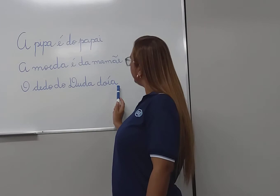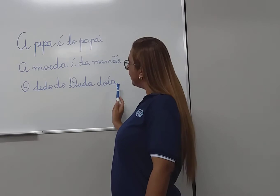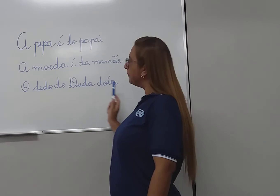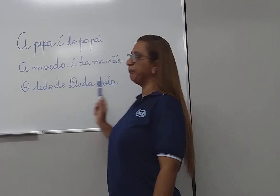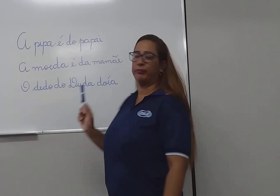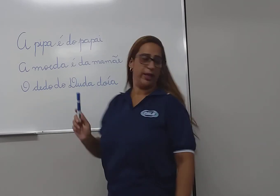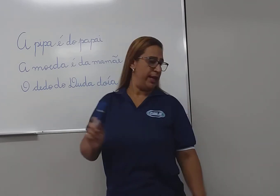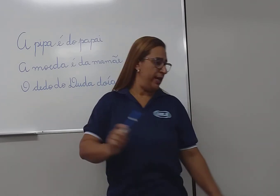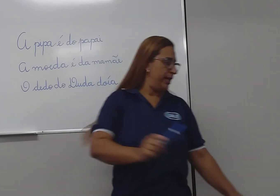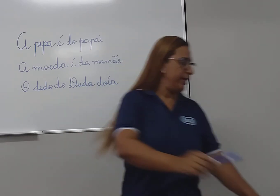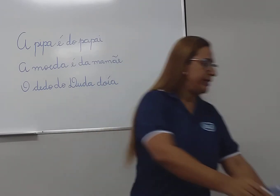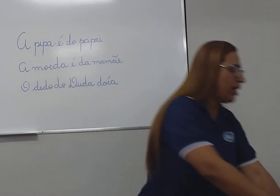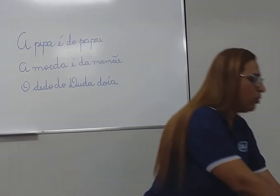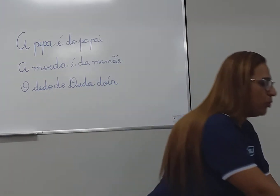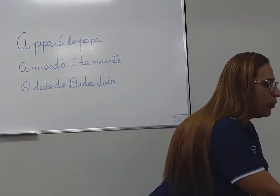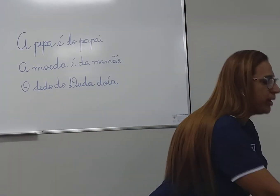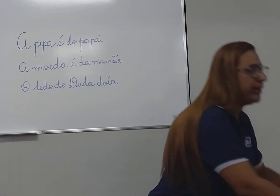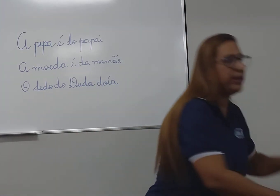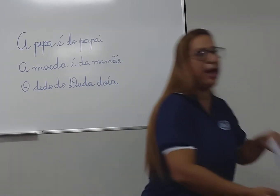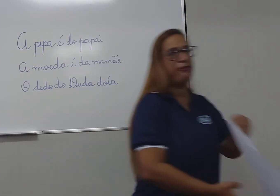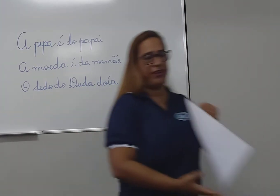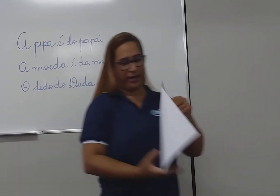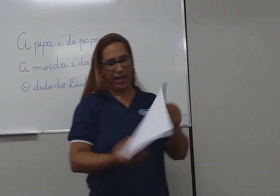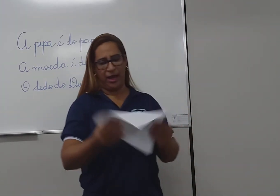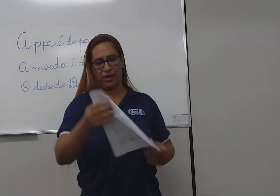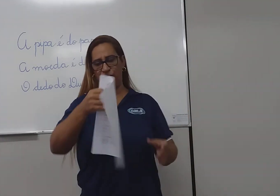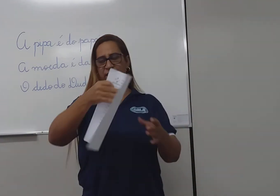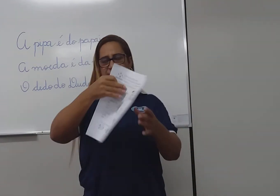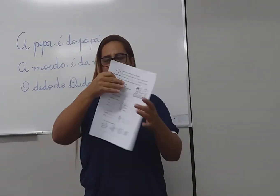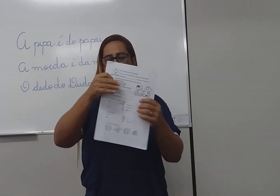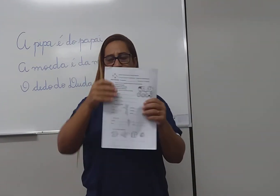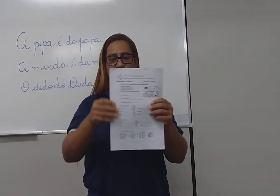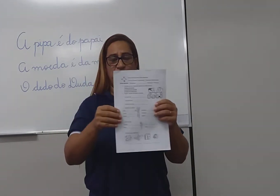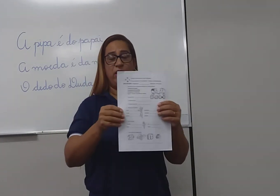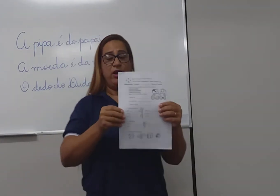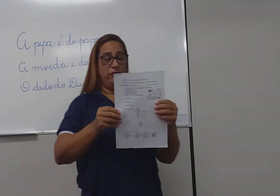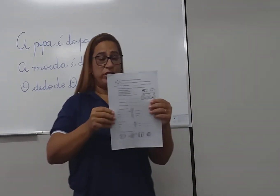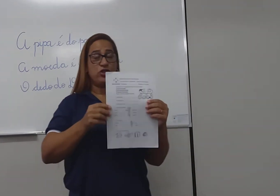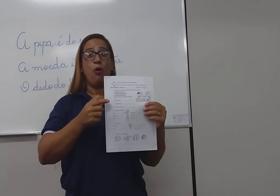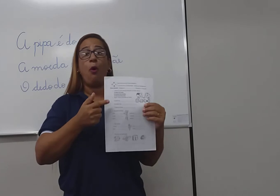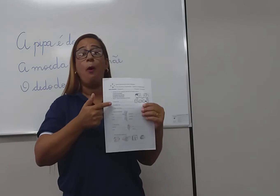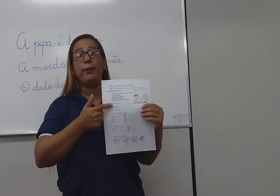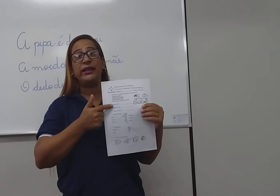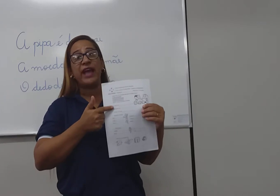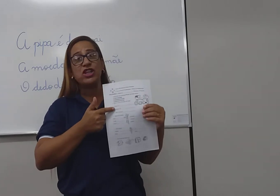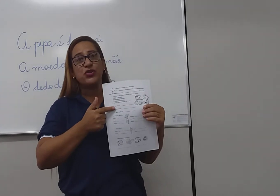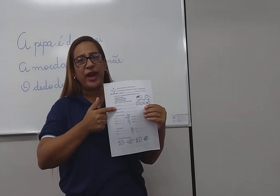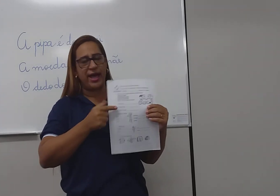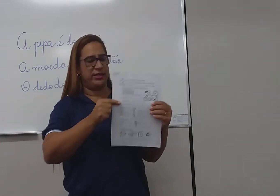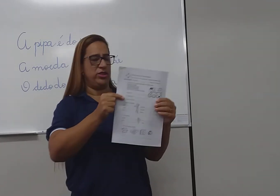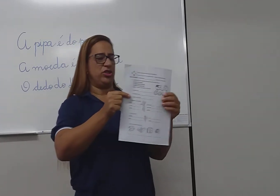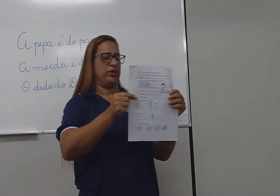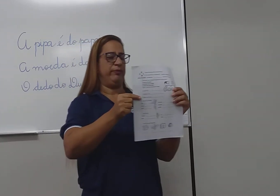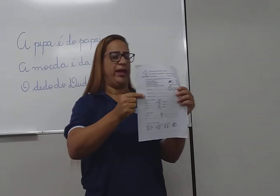doía. Então, na atividade seguinte, vocês vão completar as frases. Aí